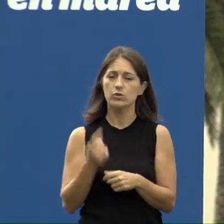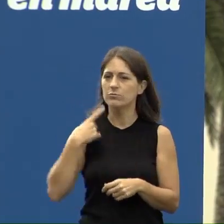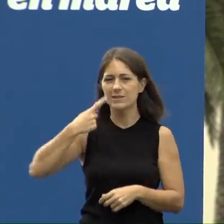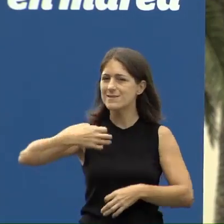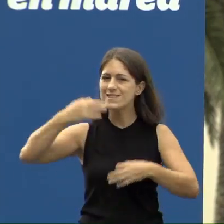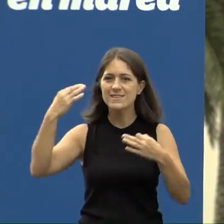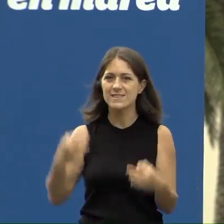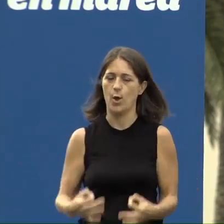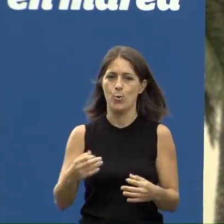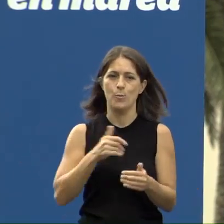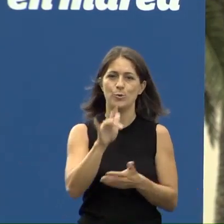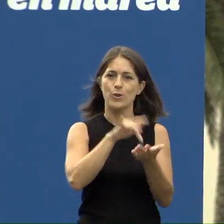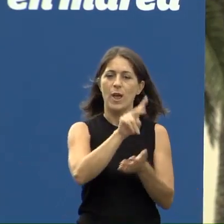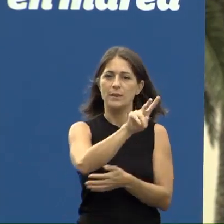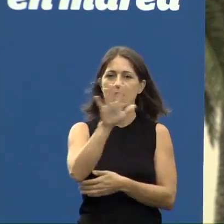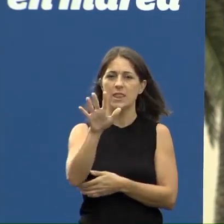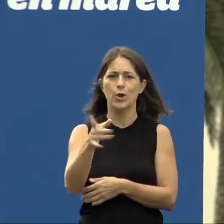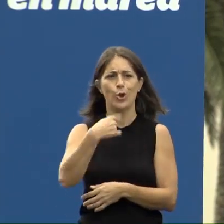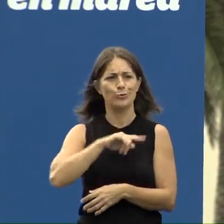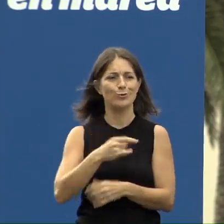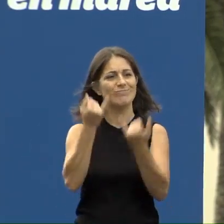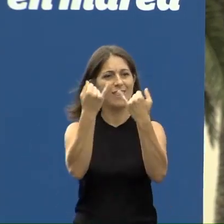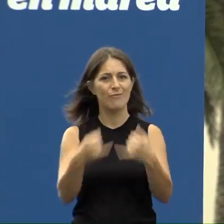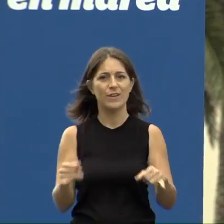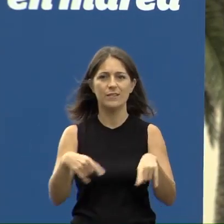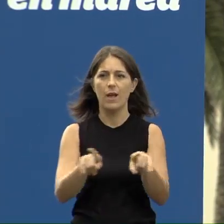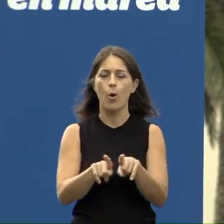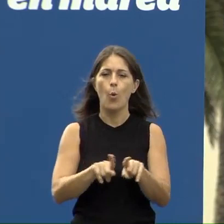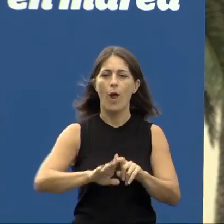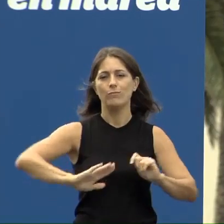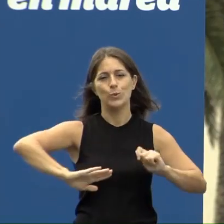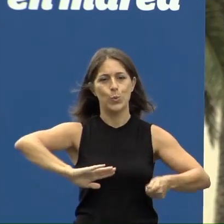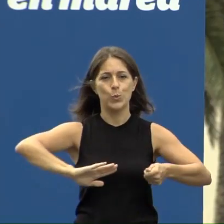convencido de que o día 25 estaremos celebrando que Luís Villares